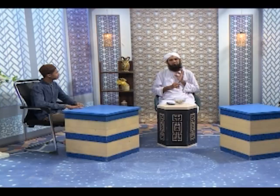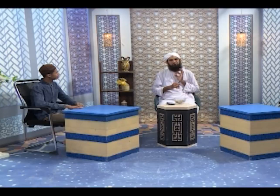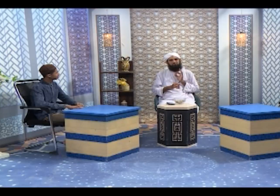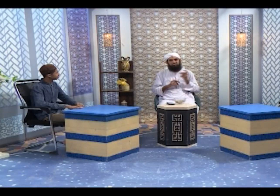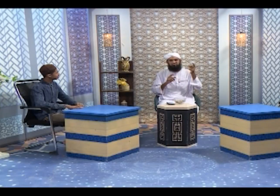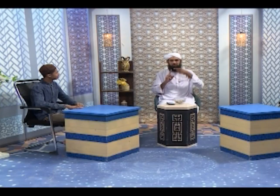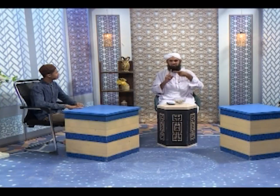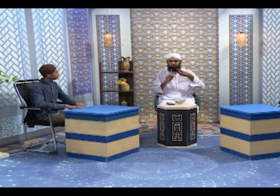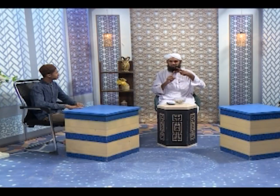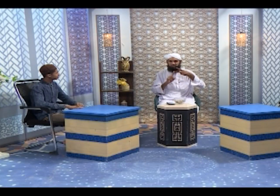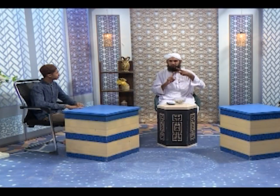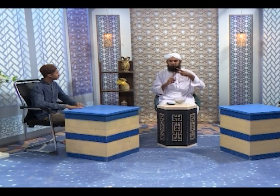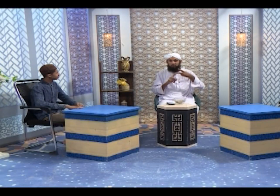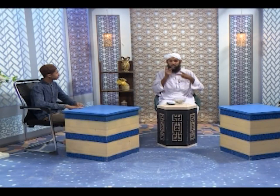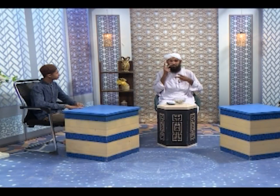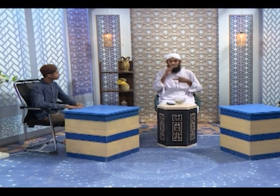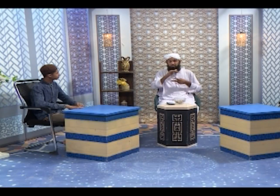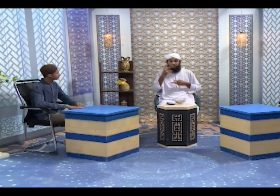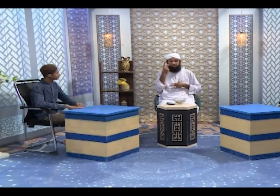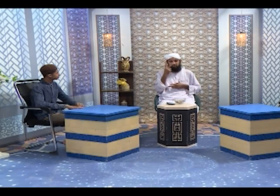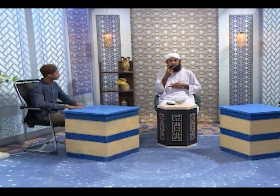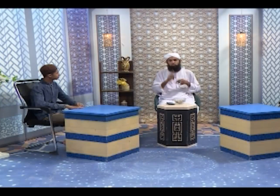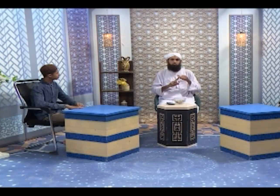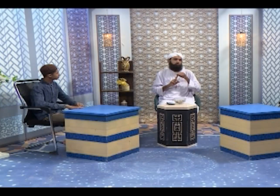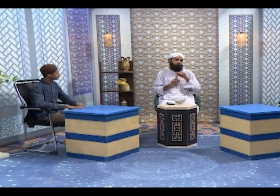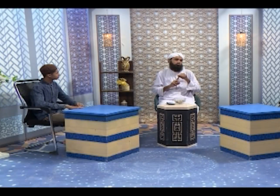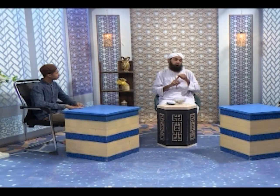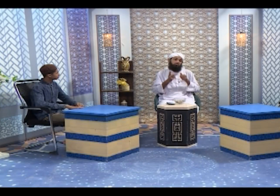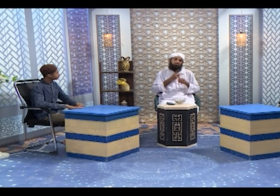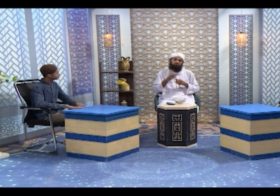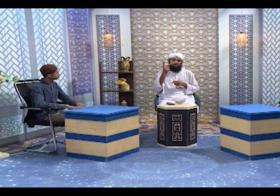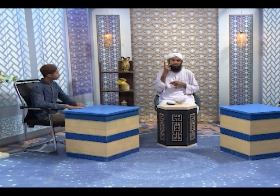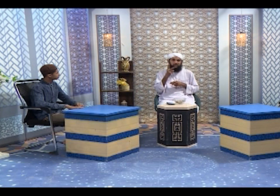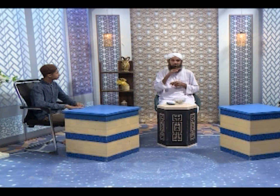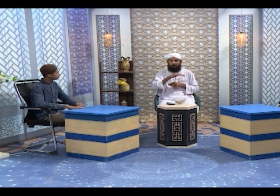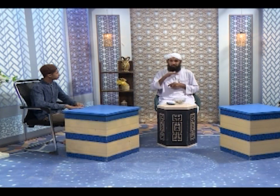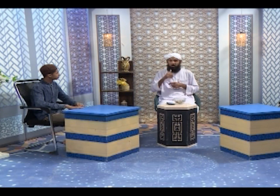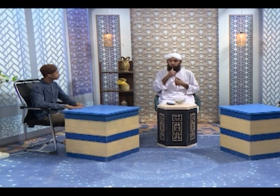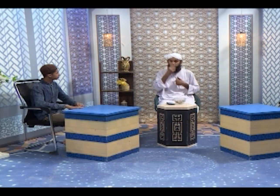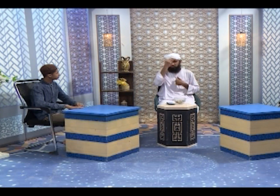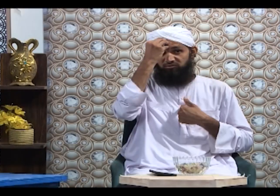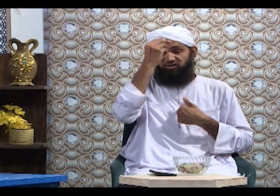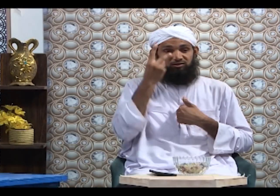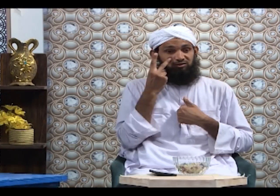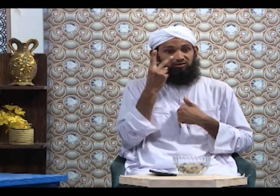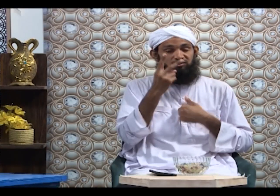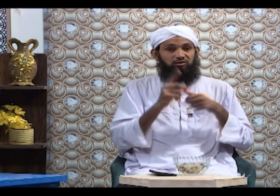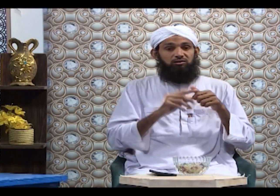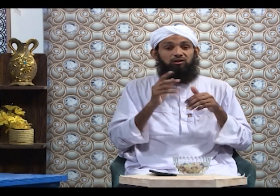2، اولاد پر کڑی نظر رکھیے۔ اسی طرح باپ کی ایک ذمہ داری یہ بھی ہے کہ اپنی اولاد پر کڑی نظر رکھے کہ اس کا اٹھنا بیٹھنا کن لوگوں